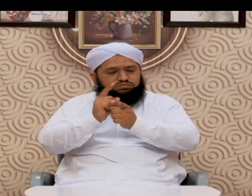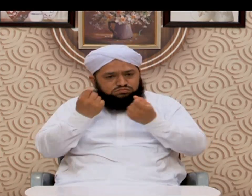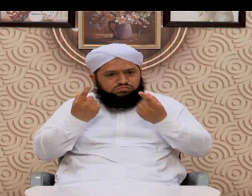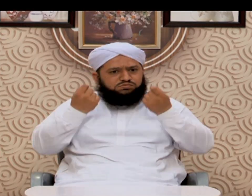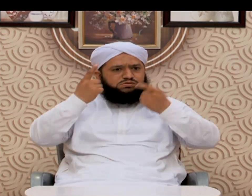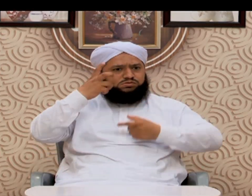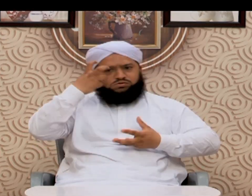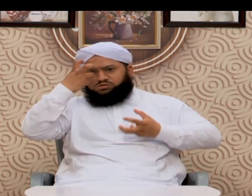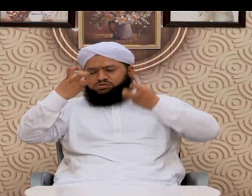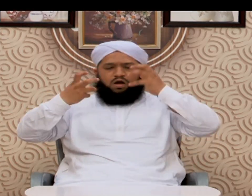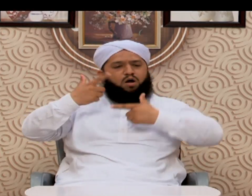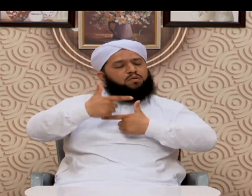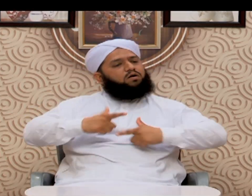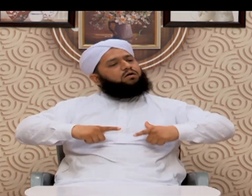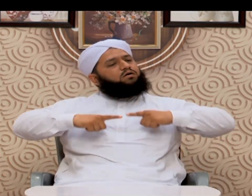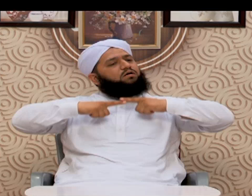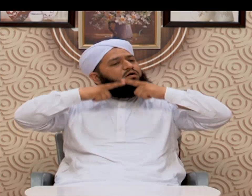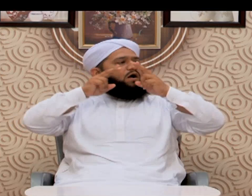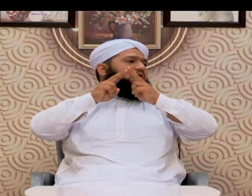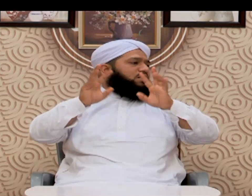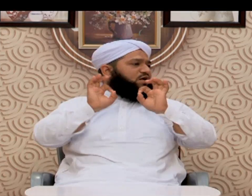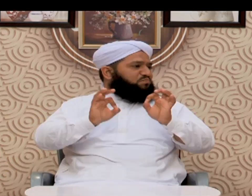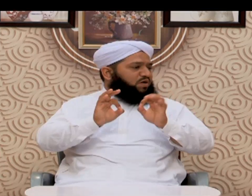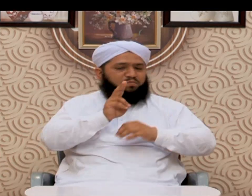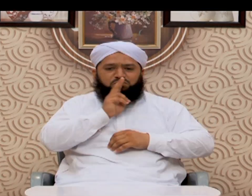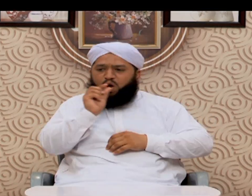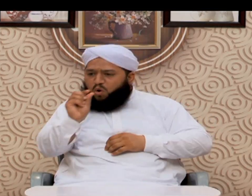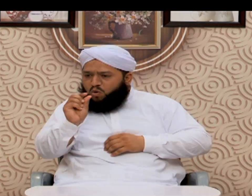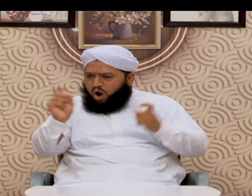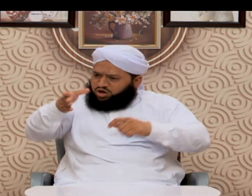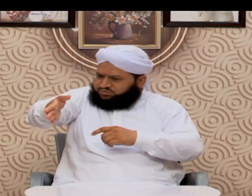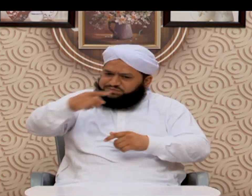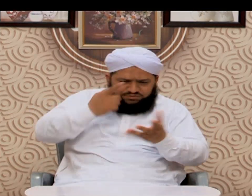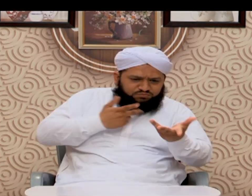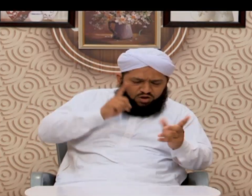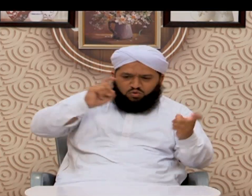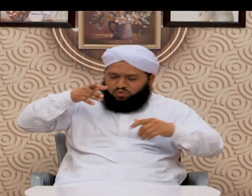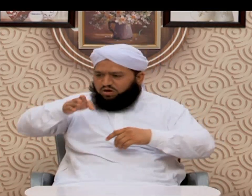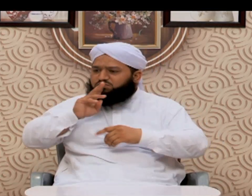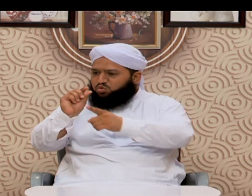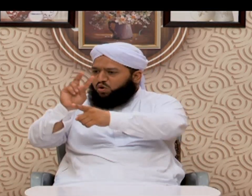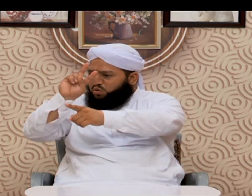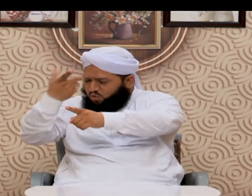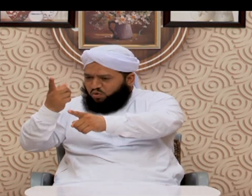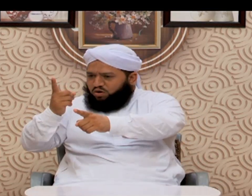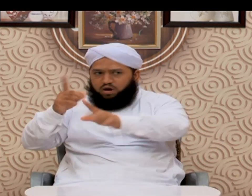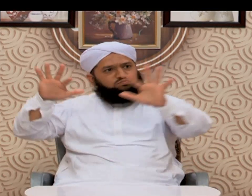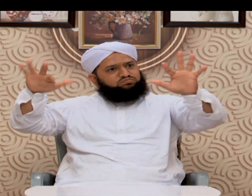محروم ہوتا ہے وہ ہر وقت غصے میں بھرا رہتا ہے، بات بات پر دوسروں کو جھڑکتا ہے، غلطی کرنے والے کو سب